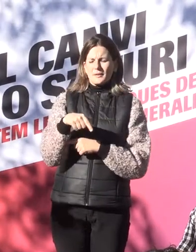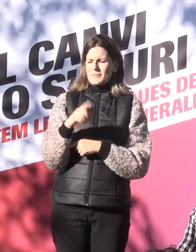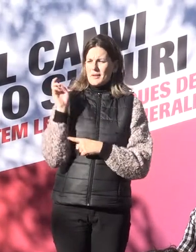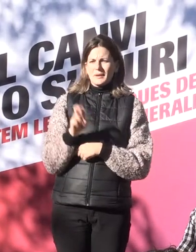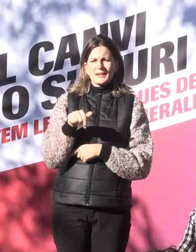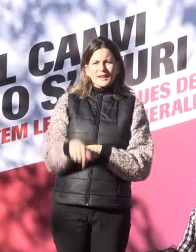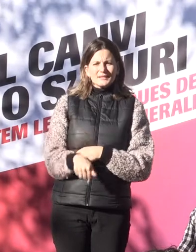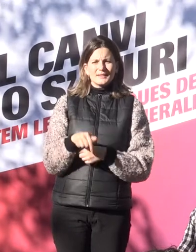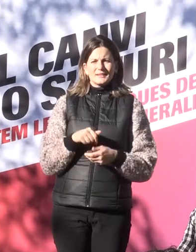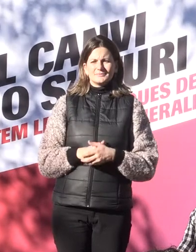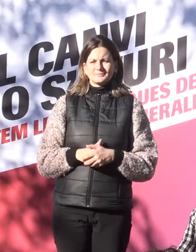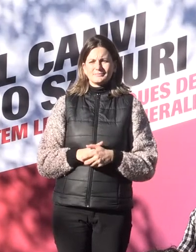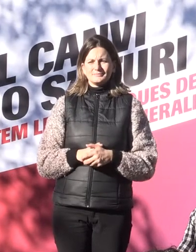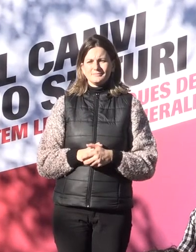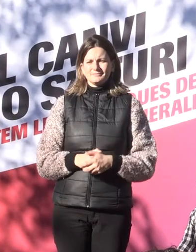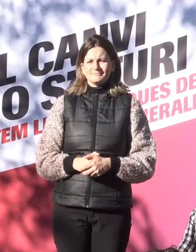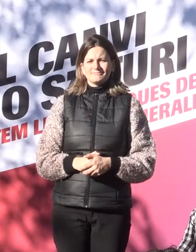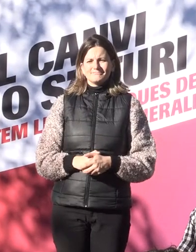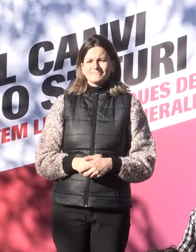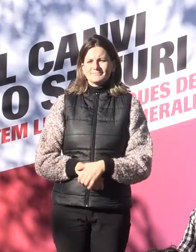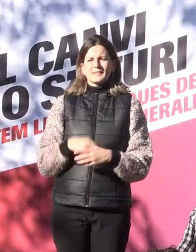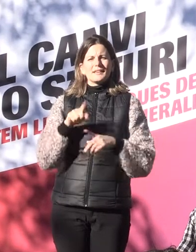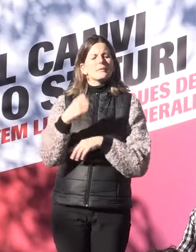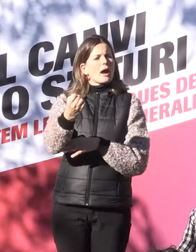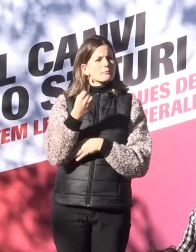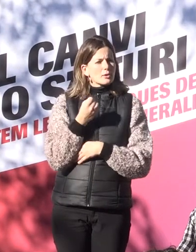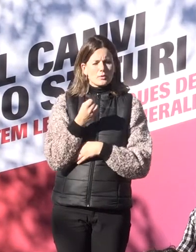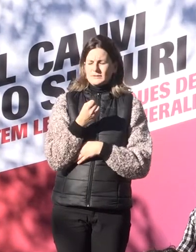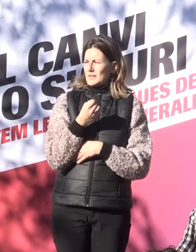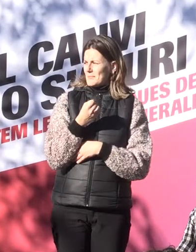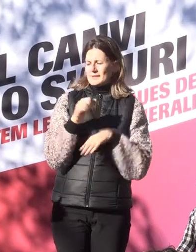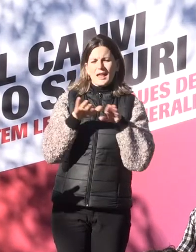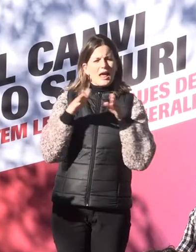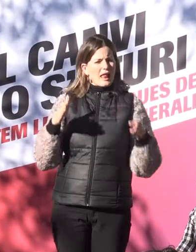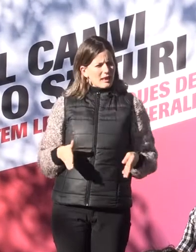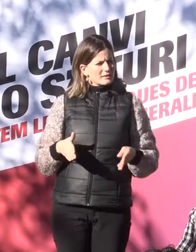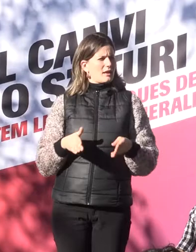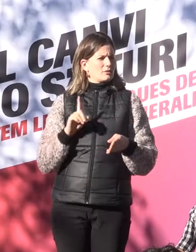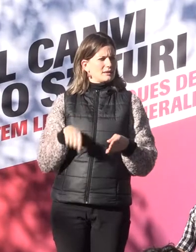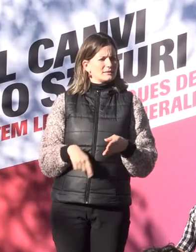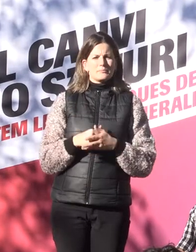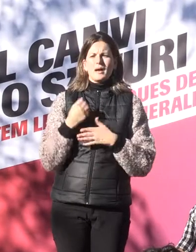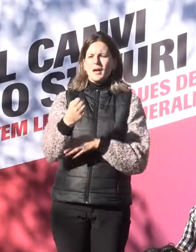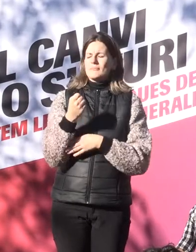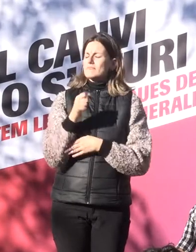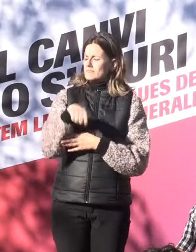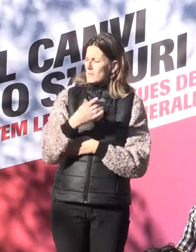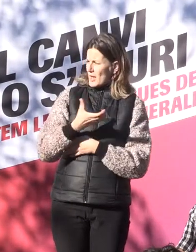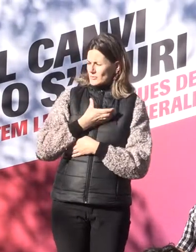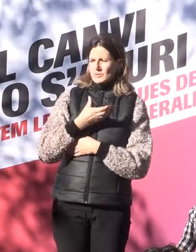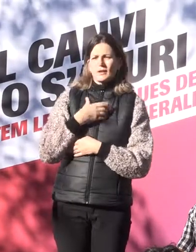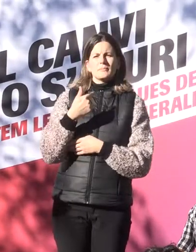acá y venirme con el apoyo de la taula y obviamente del apoyo del ayuntamiento que